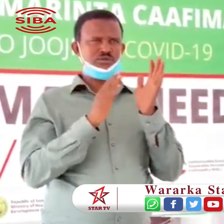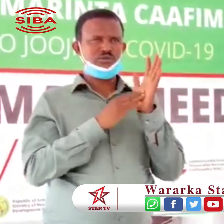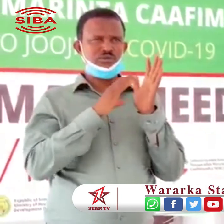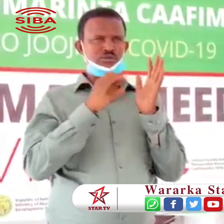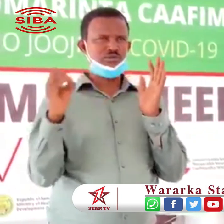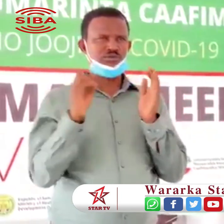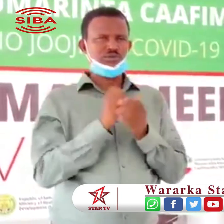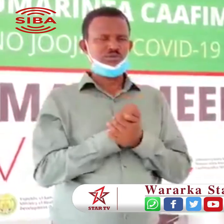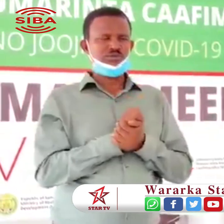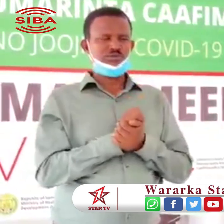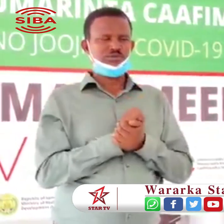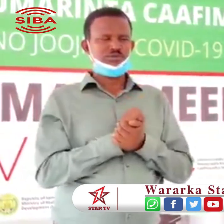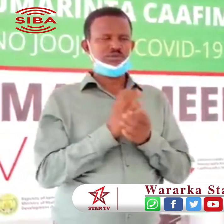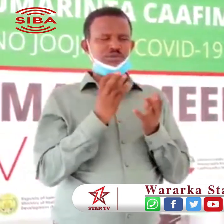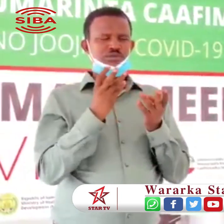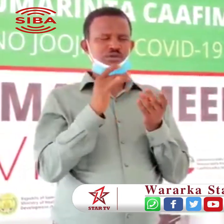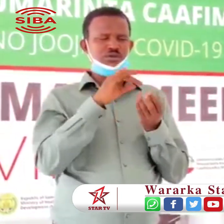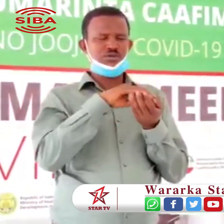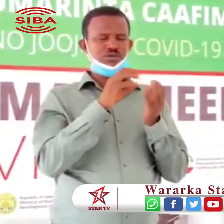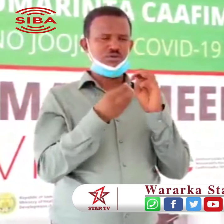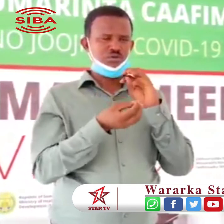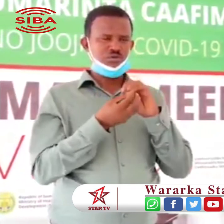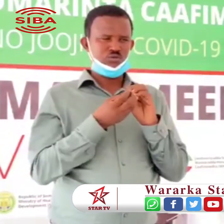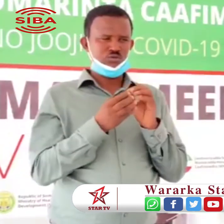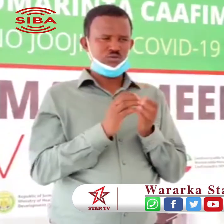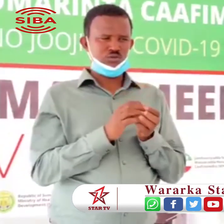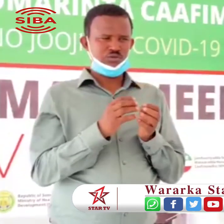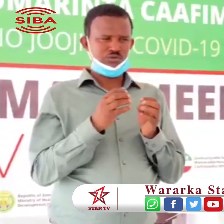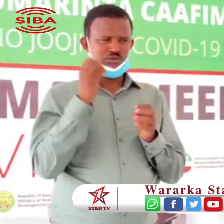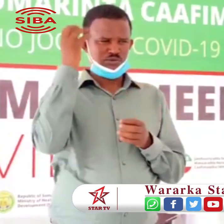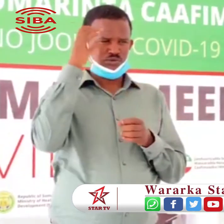Tirada guud ee intii ay cudurkani jiray laga helay cudurkuna waxa weeye